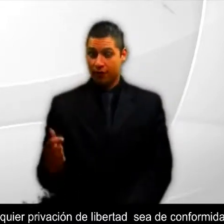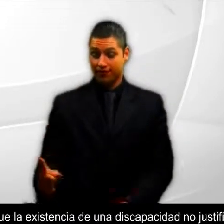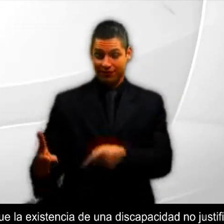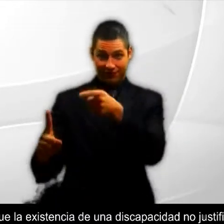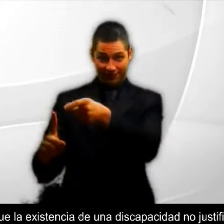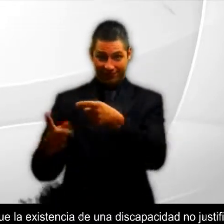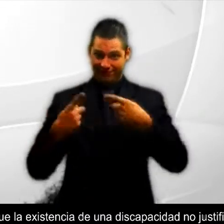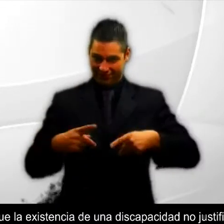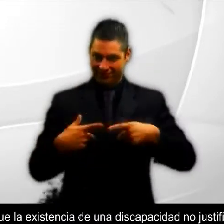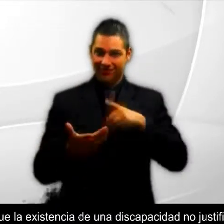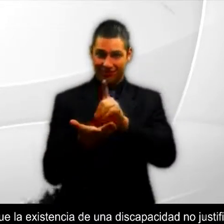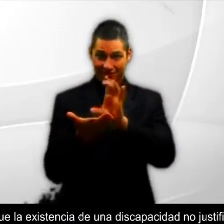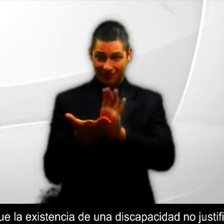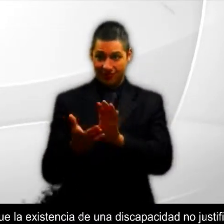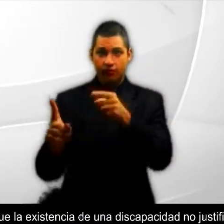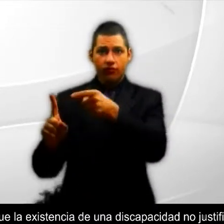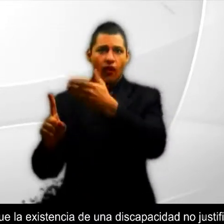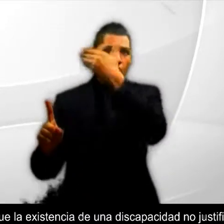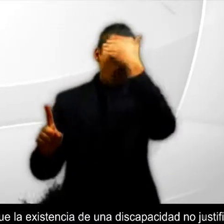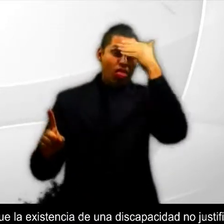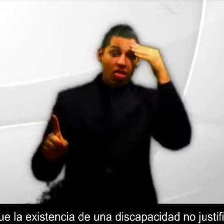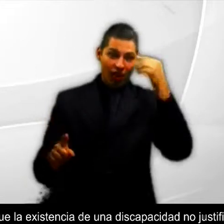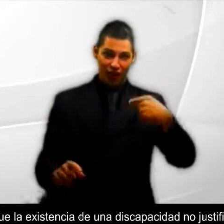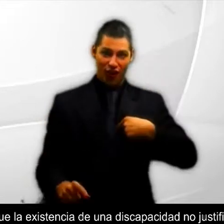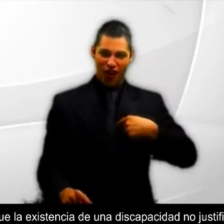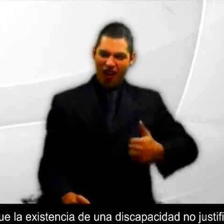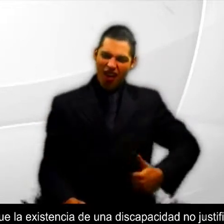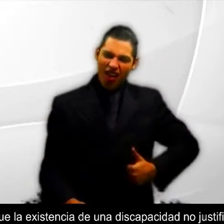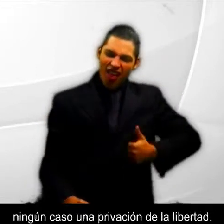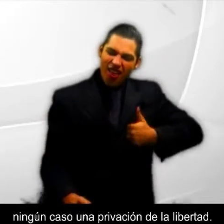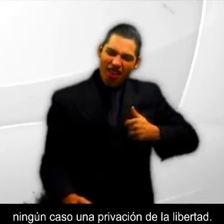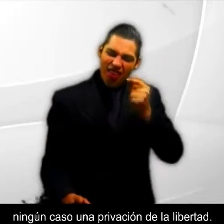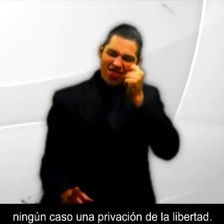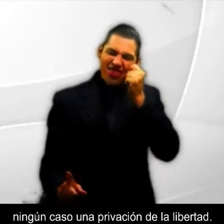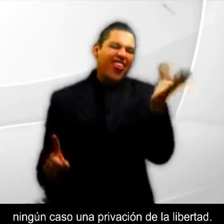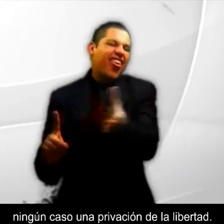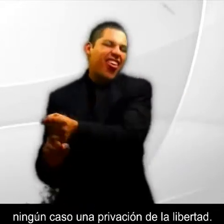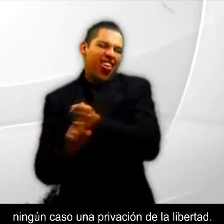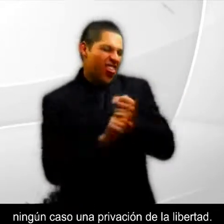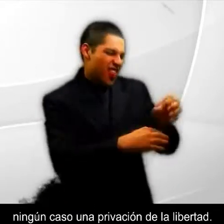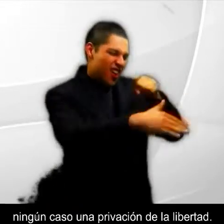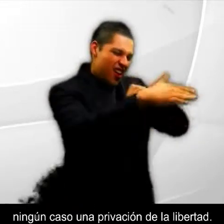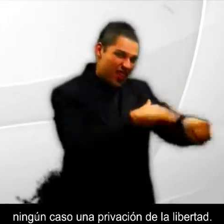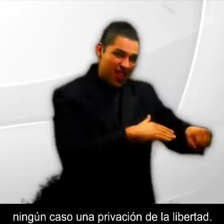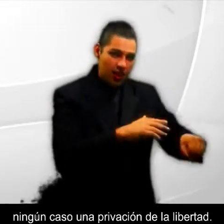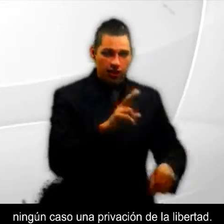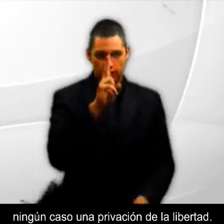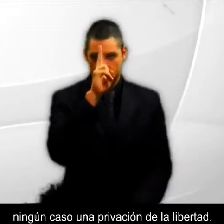la ley y que la existencia de una discapacidad no justifique en ningún caso una privación de la libertad.